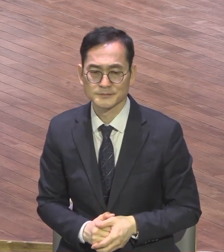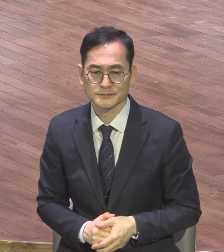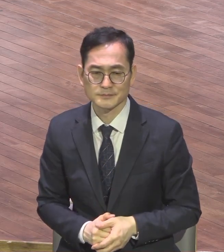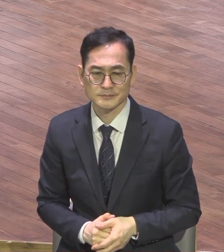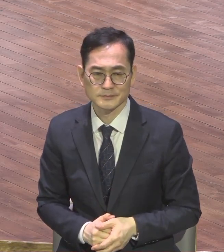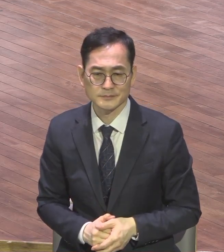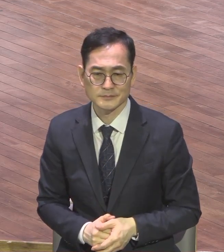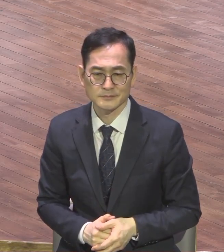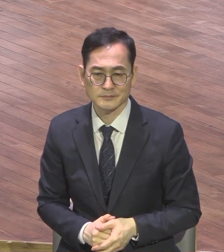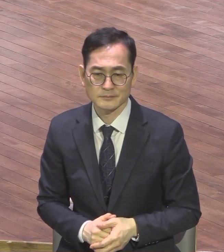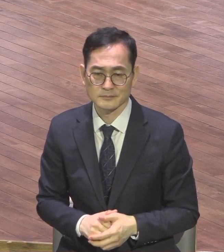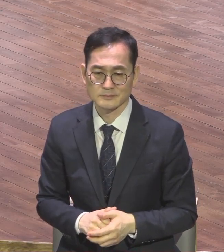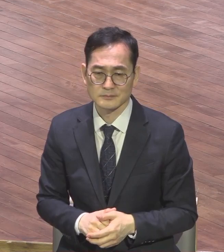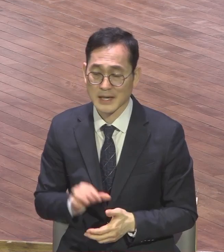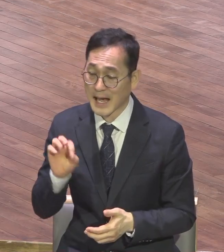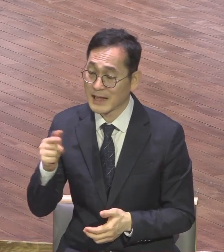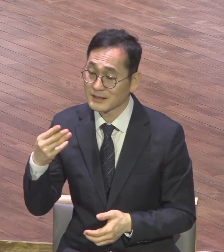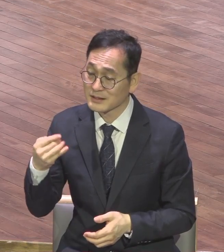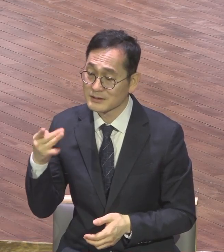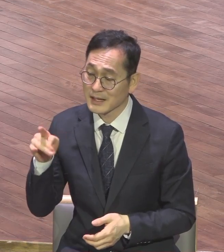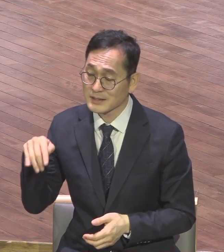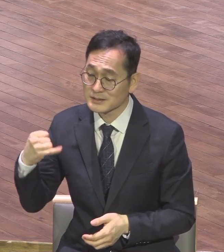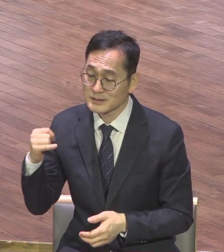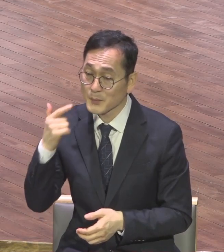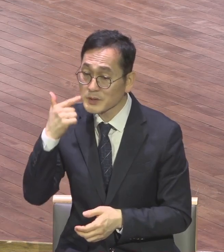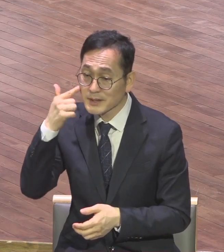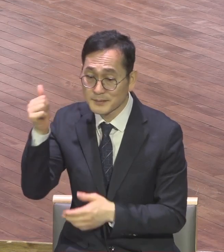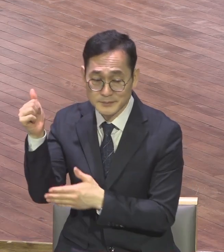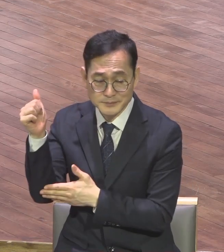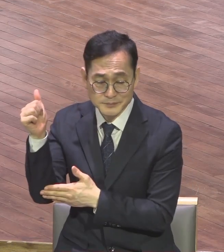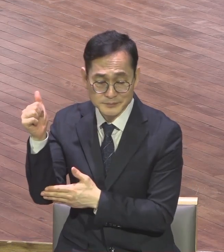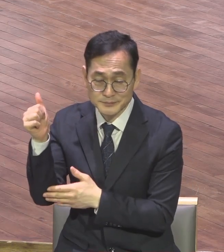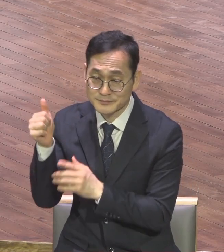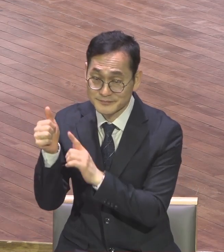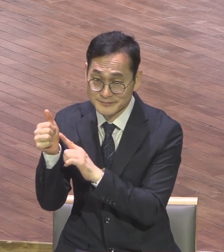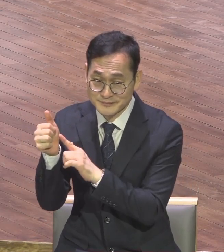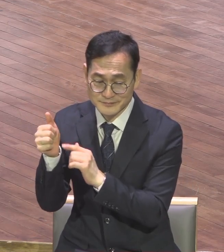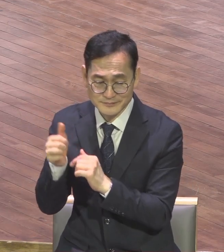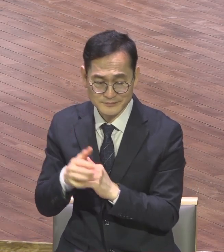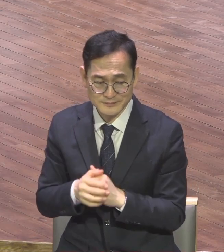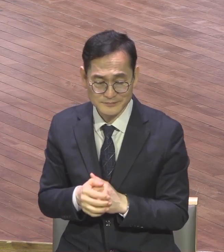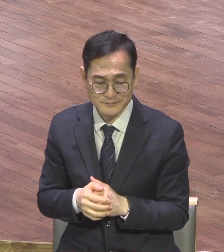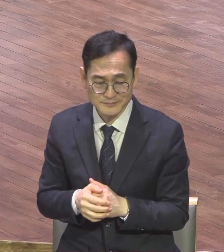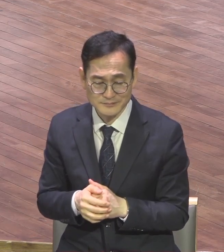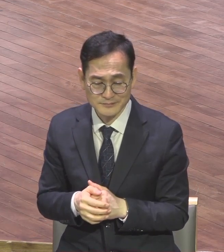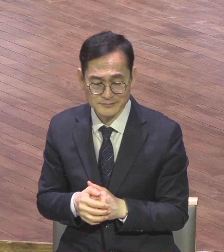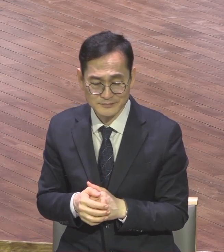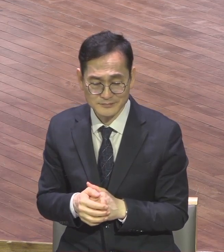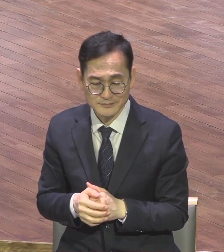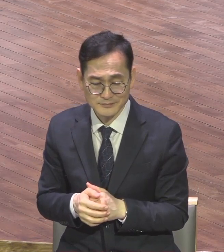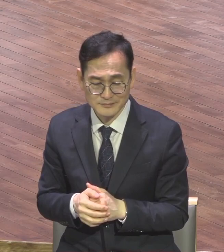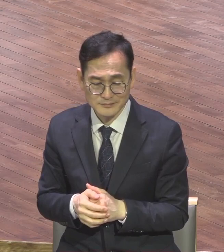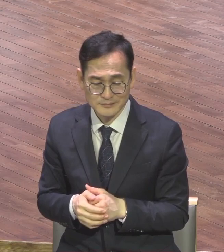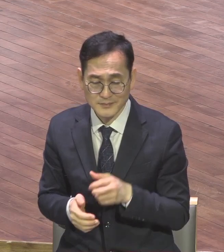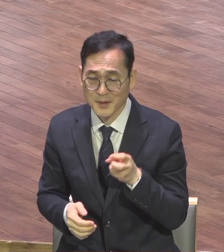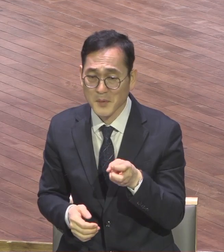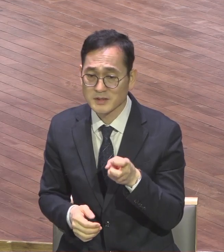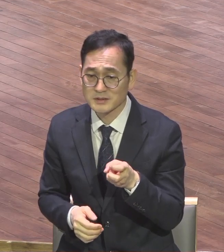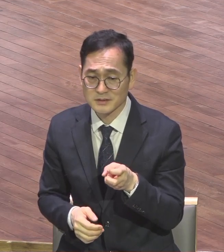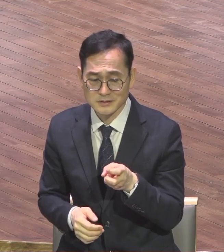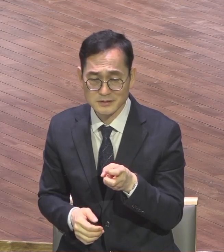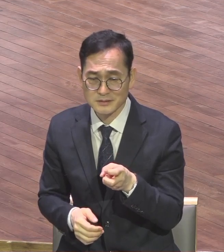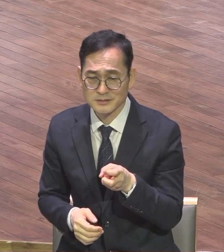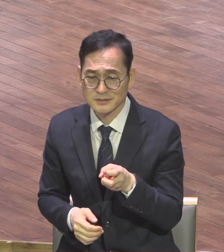이분 때 안드레스 목사님 그랬잖아요. 길을 걸어가면 주차장, 이 버스 설 때 정류장에서 옆에서